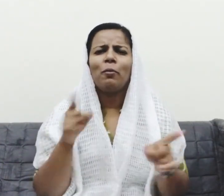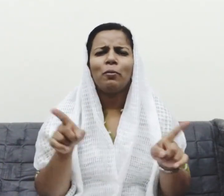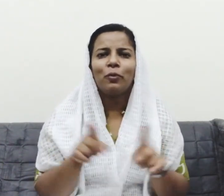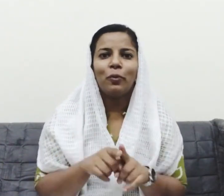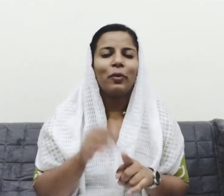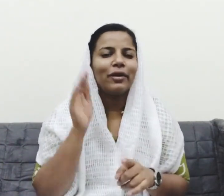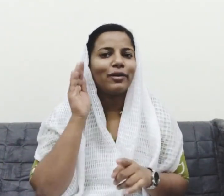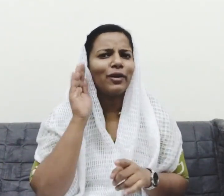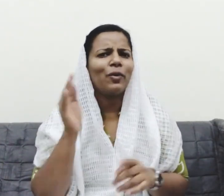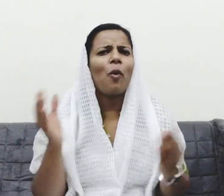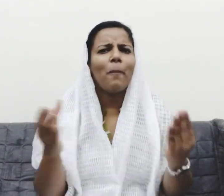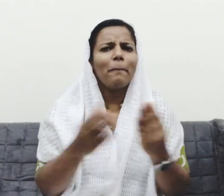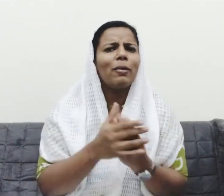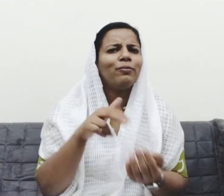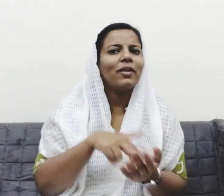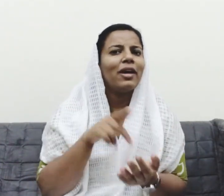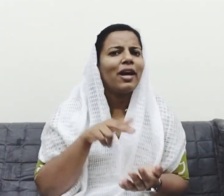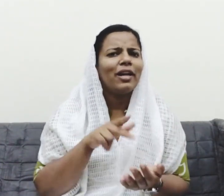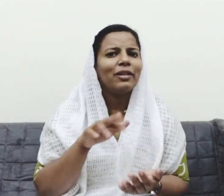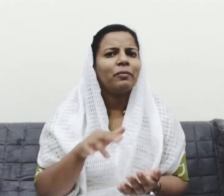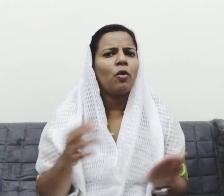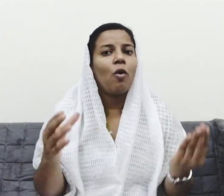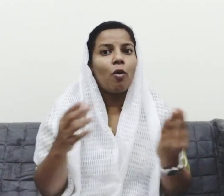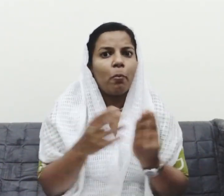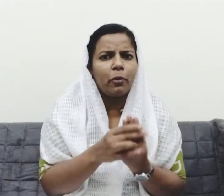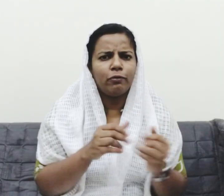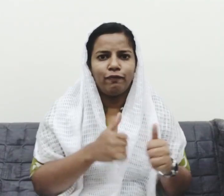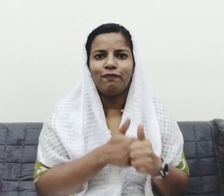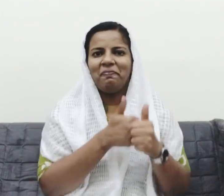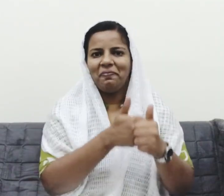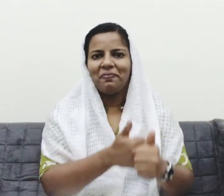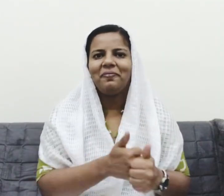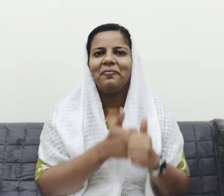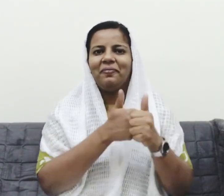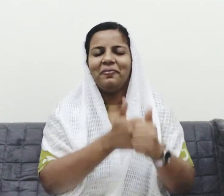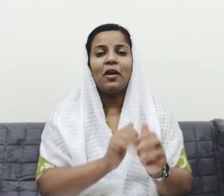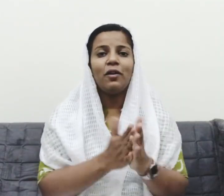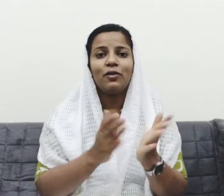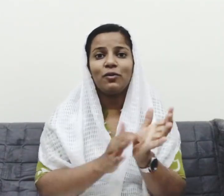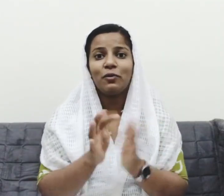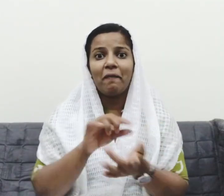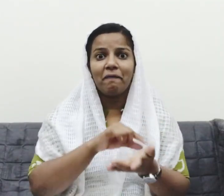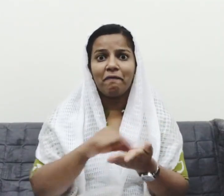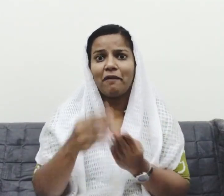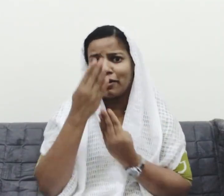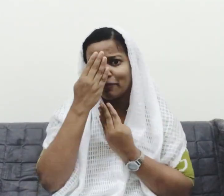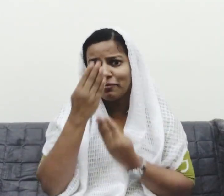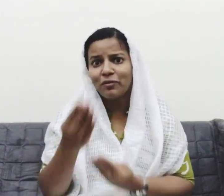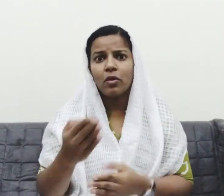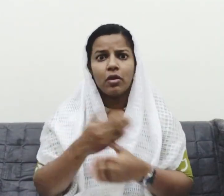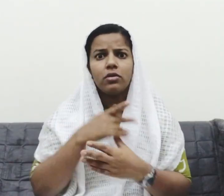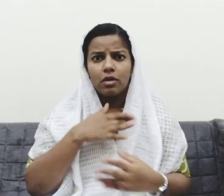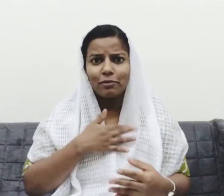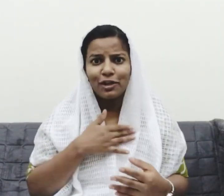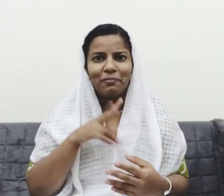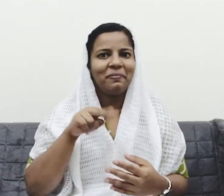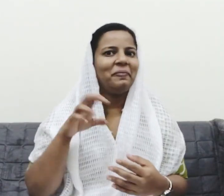കേട്ടു നിന്നു. ഈ പറ്റി നിൽക്കുക എന്ന് പറഞ്ഞ തന്നെ അവൻ പറഞ്ഞതനുസരിച്ച് അവനെ ഫോളോ ചെയ്തു, അവൻ്റെ വാക്കുകളെ അനുസരിച്ച് നിന്നു, സംശയിക്കാതെ